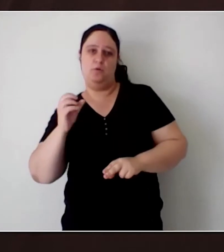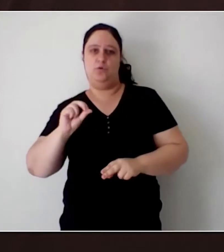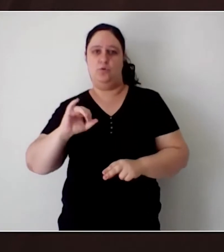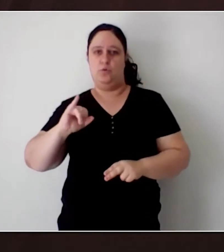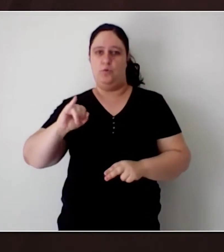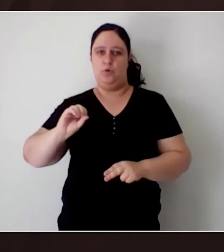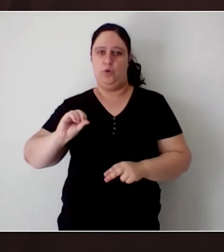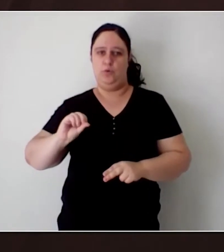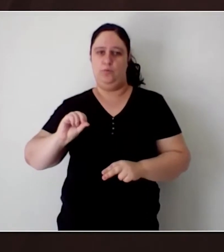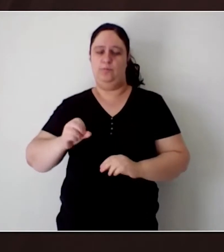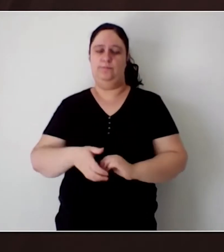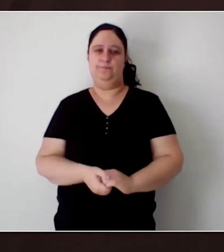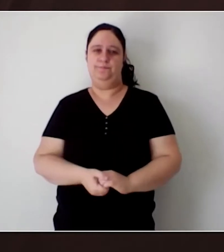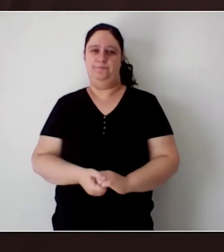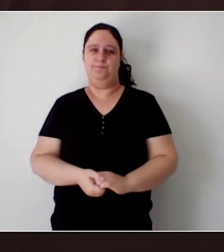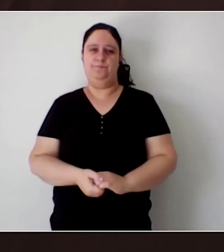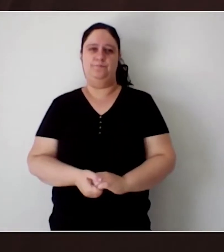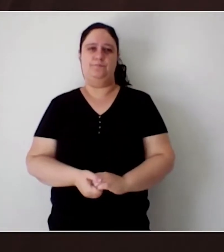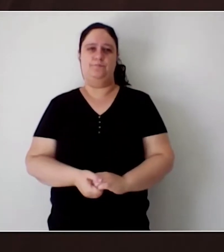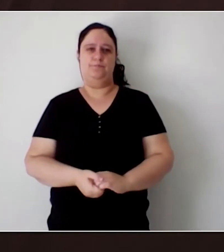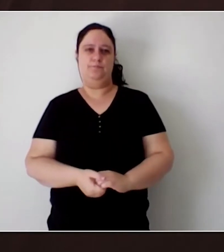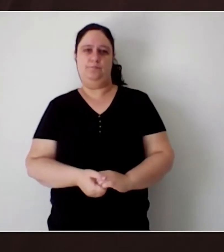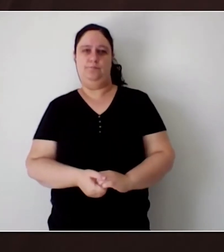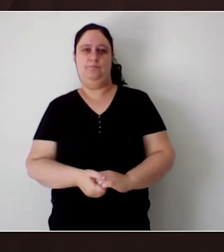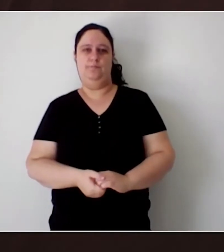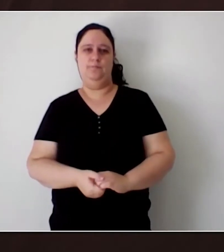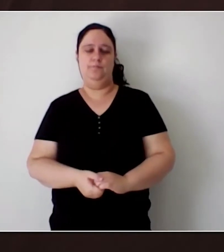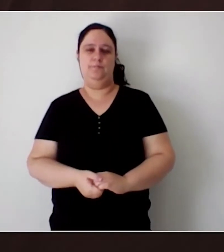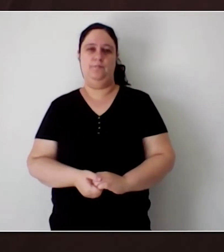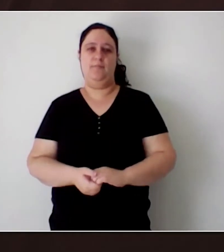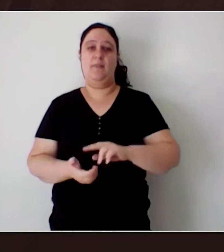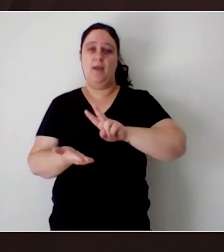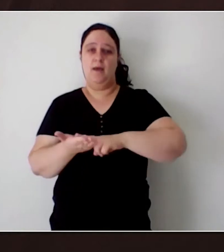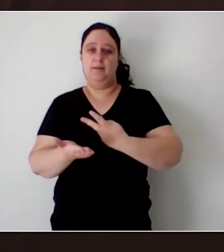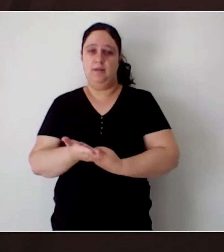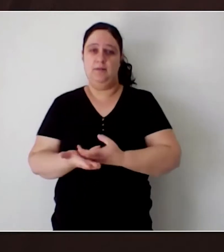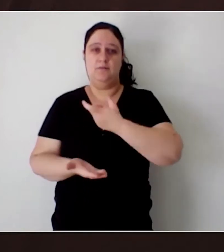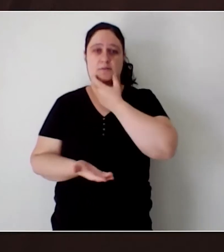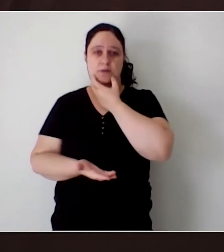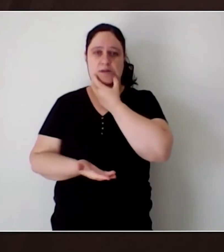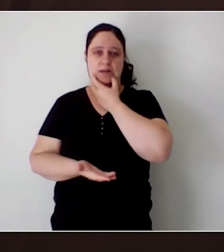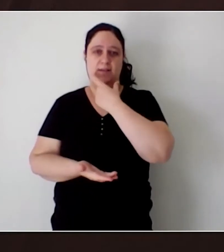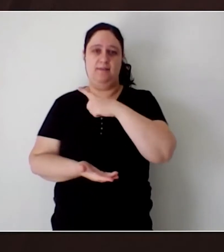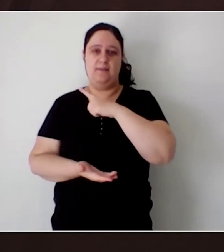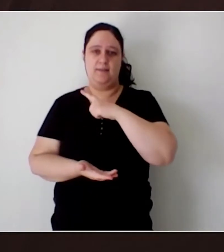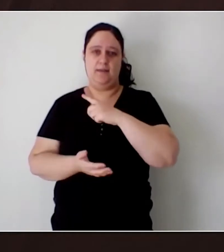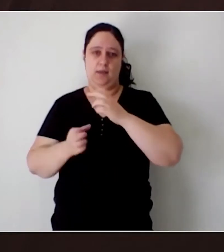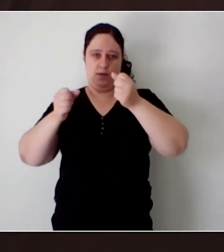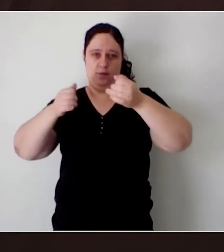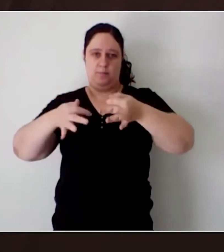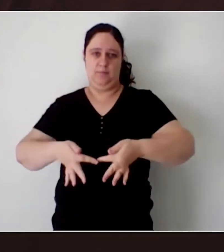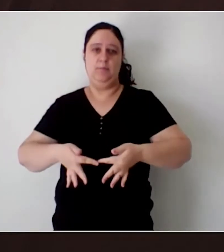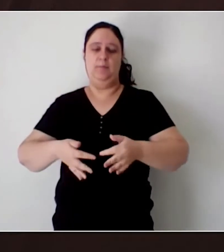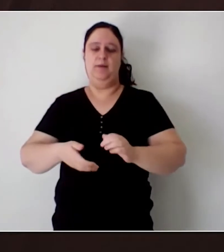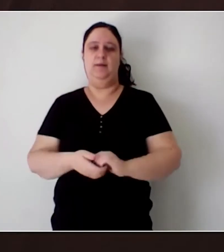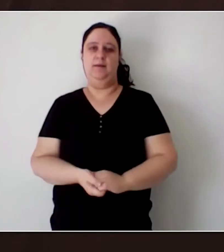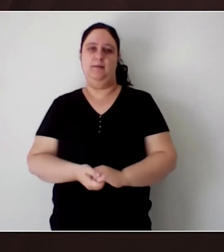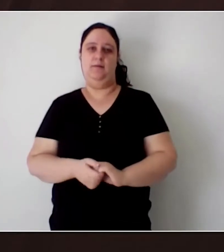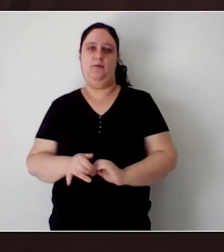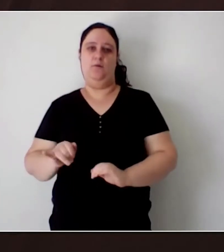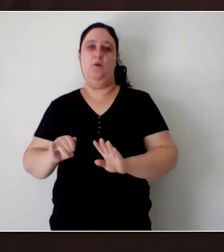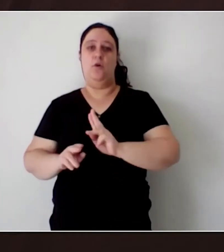James atualizada, ali tem uma nota, tá? Eu vou ler a nota dele. O joio é uma erva